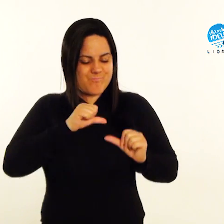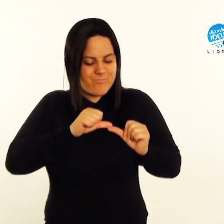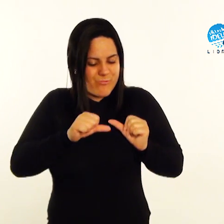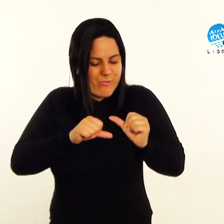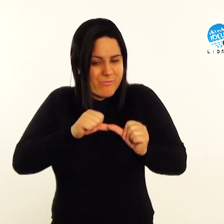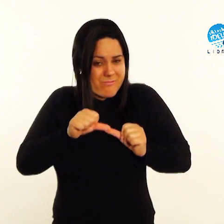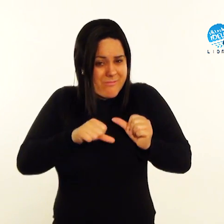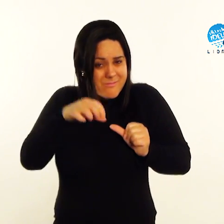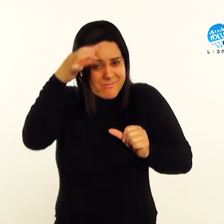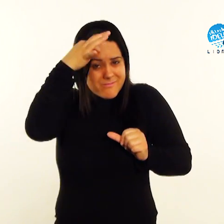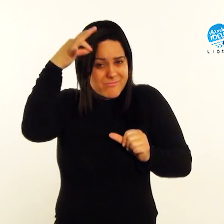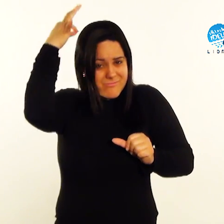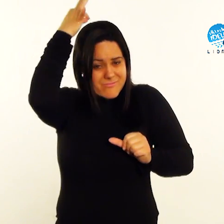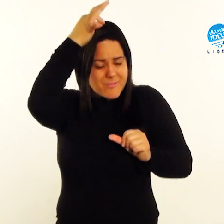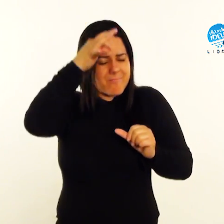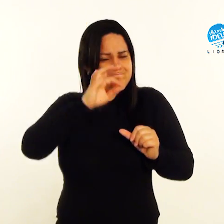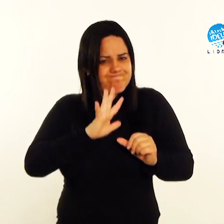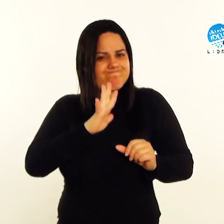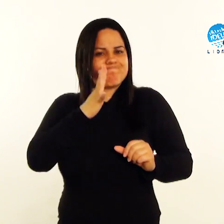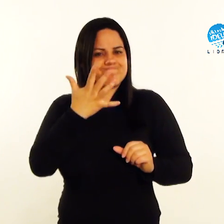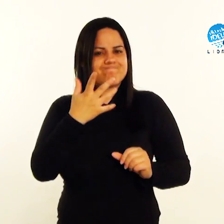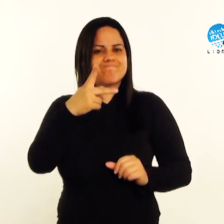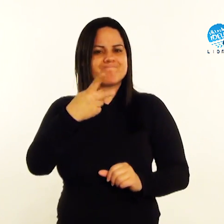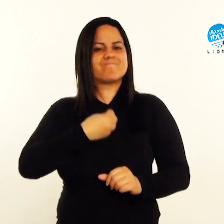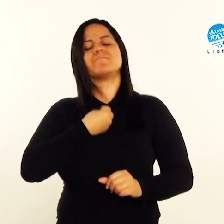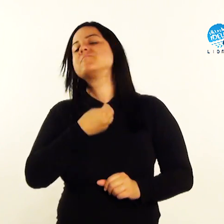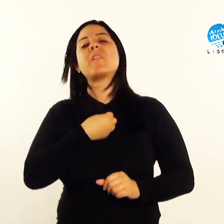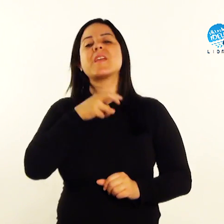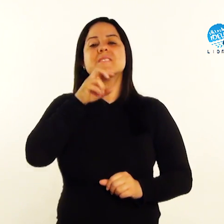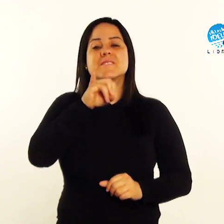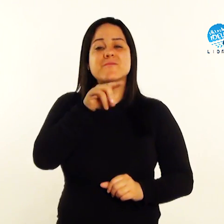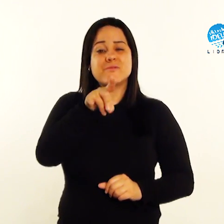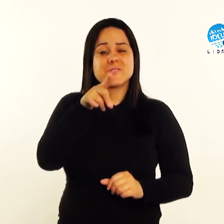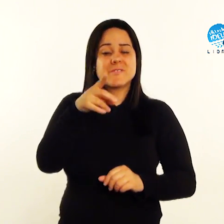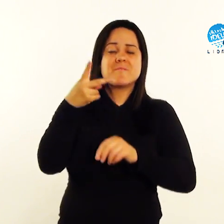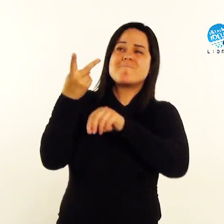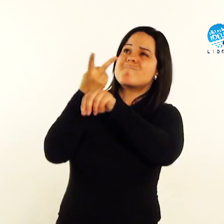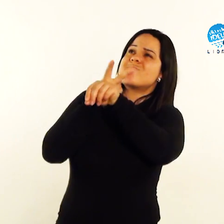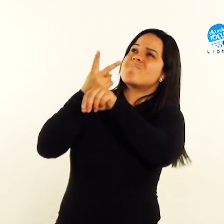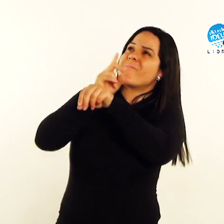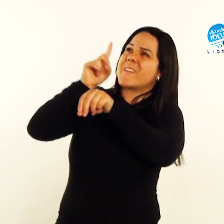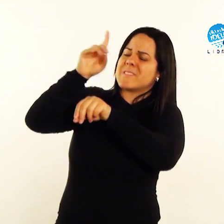está trabalhando na tua vida. E se você buscá-lo de todo o coração,